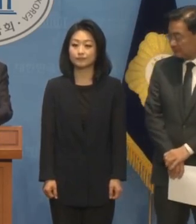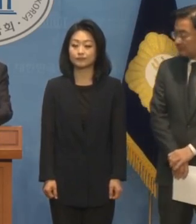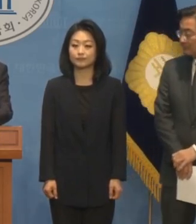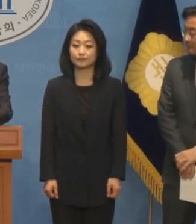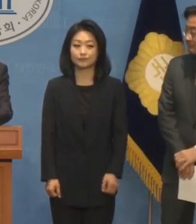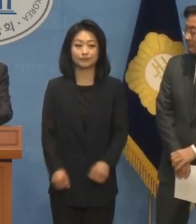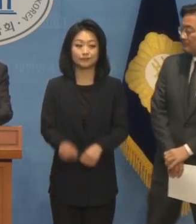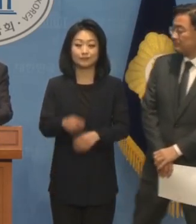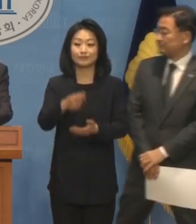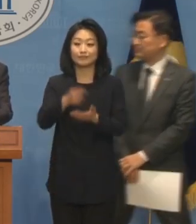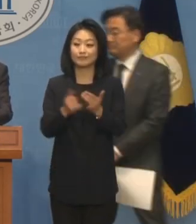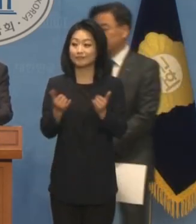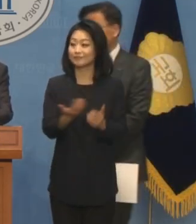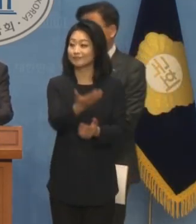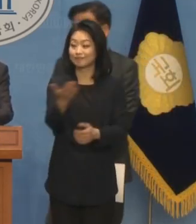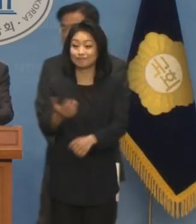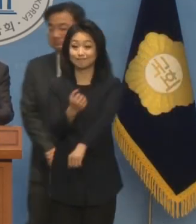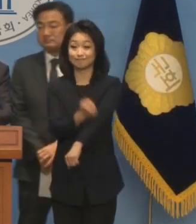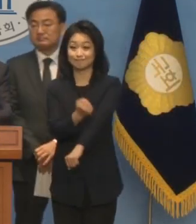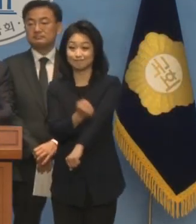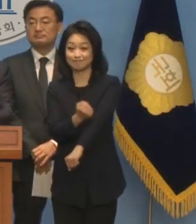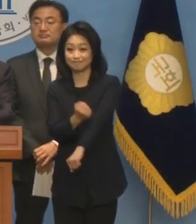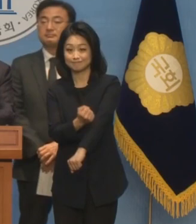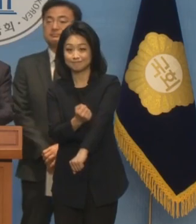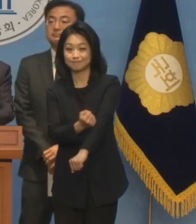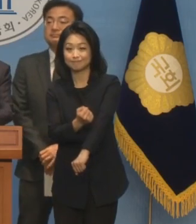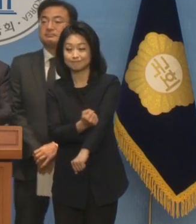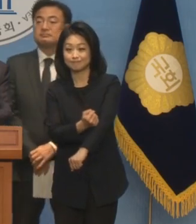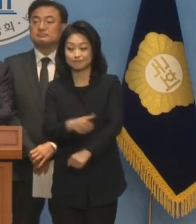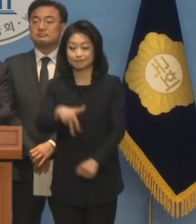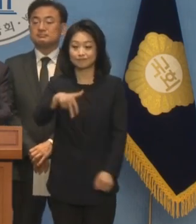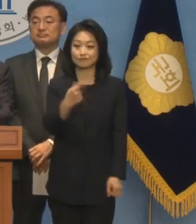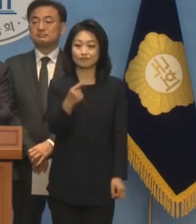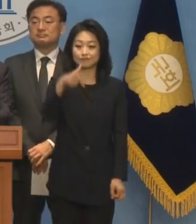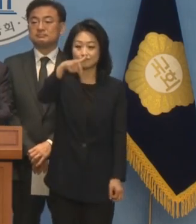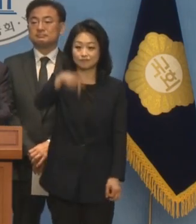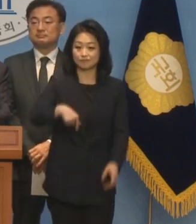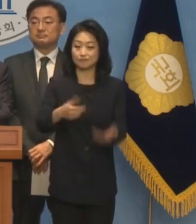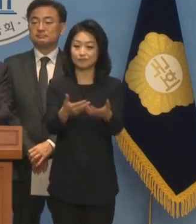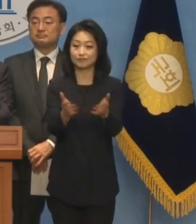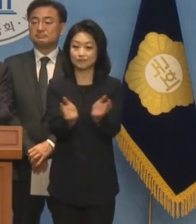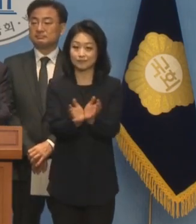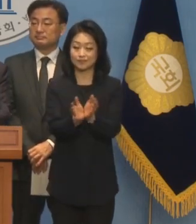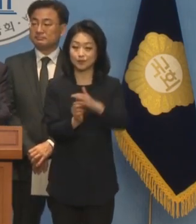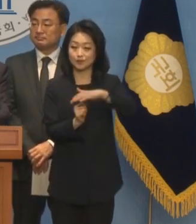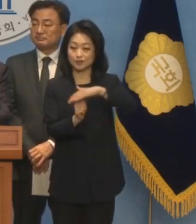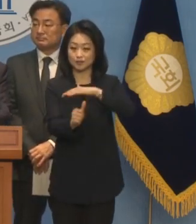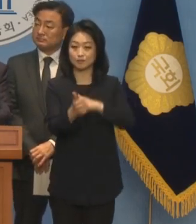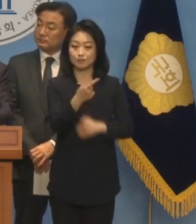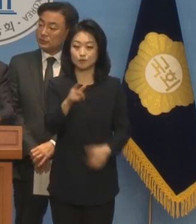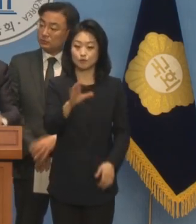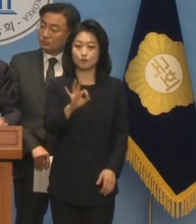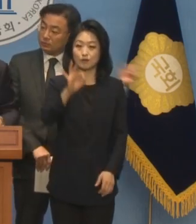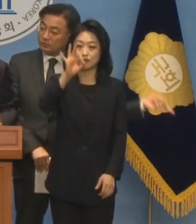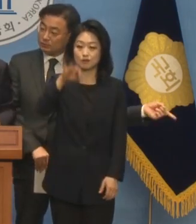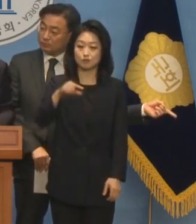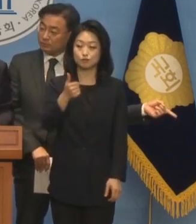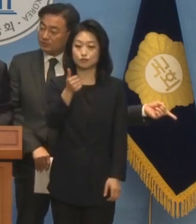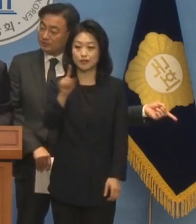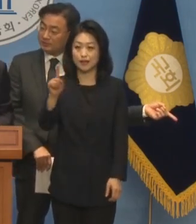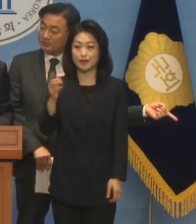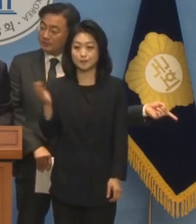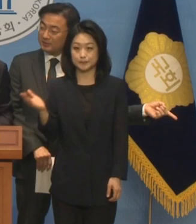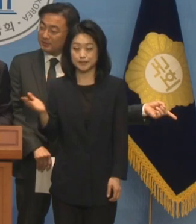언론인 여러분 수고 많으십니다 조국 혁신당 원내대표 황문